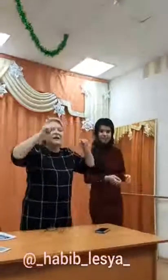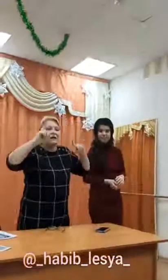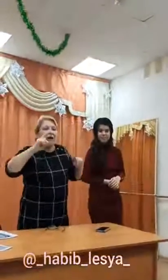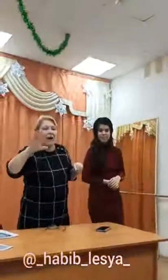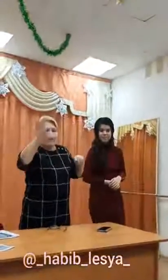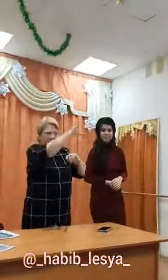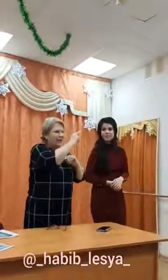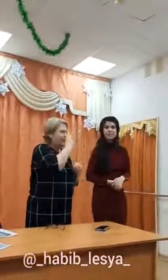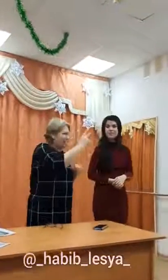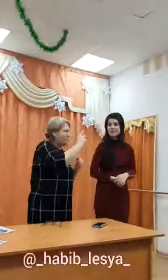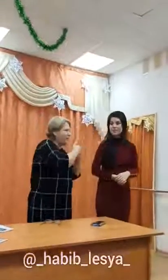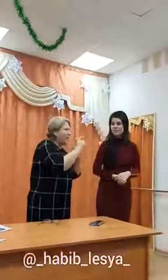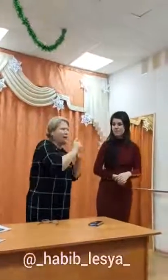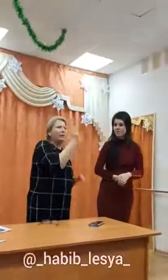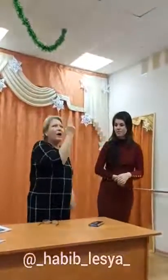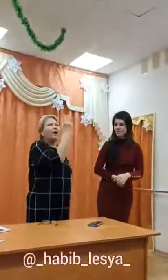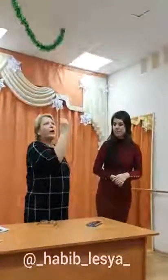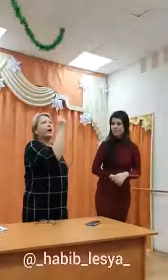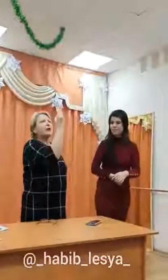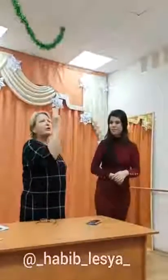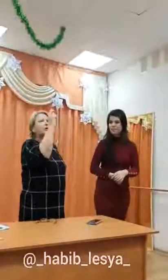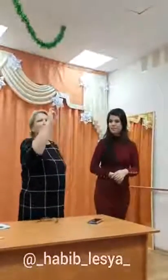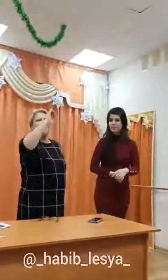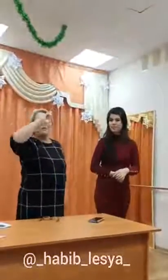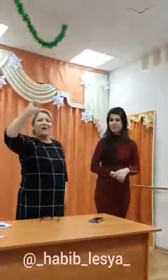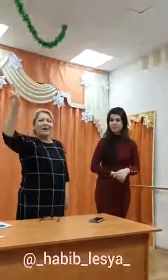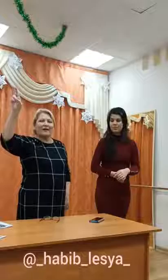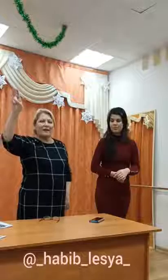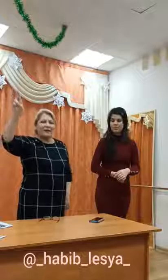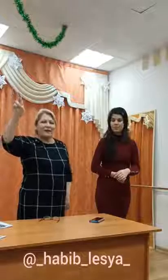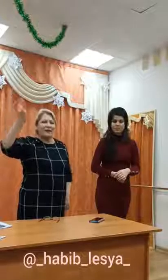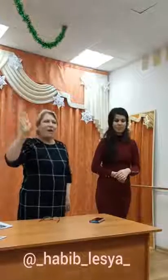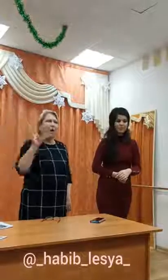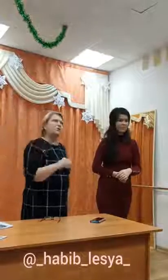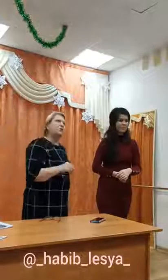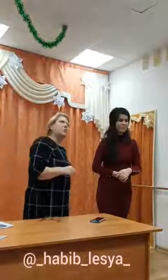Я ушла. Все, видите, магазин. Кэшбэк. Вообще.